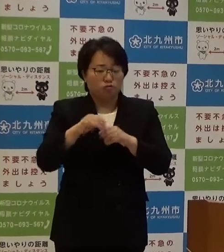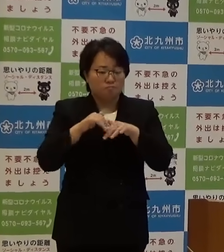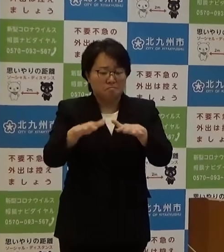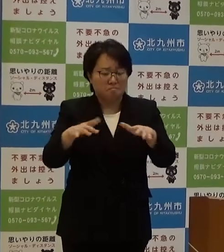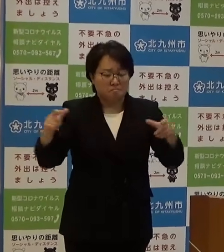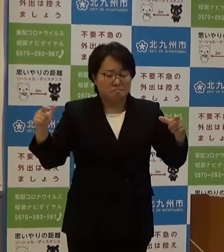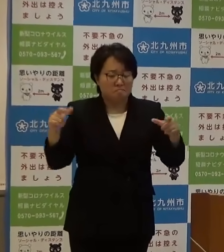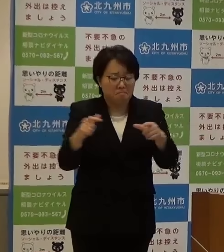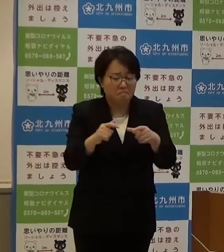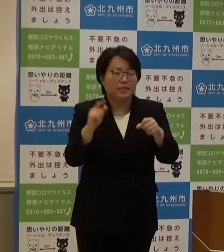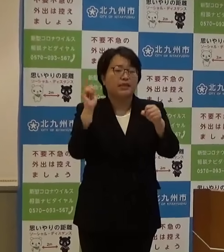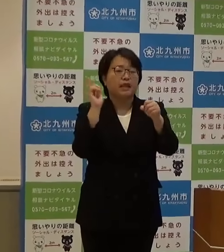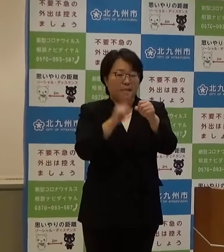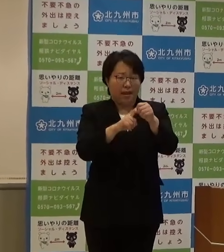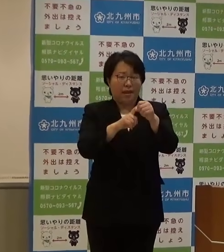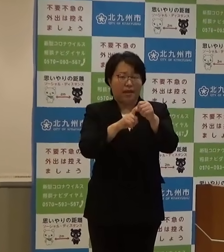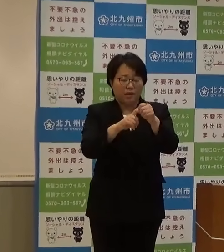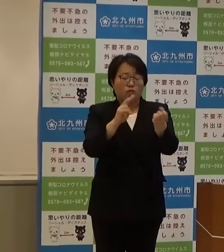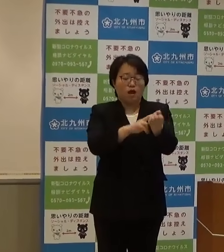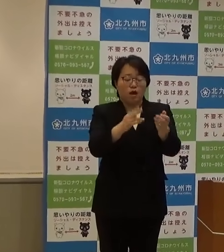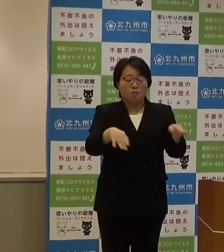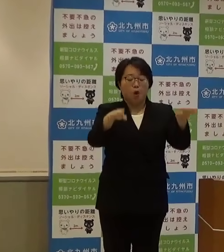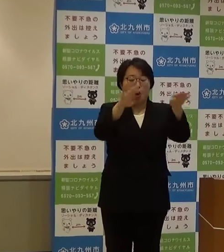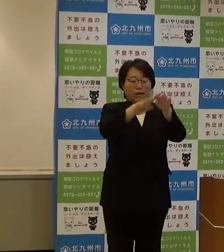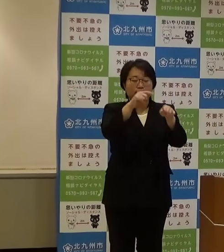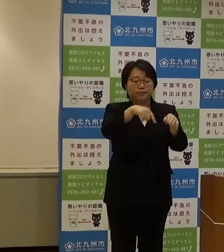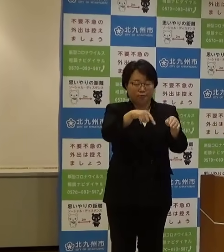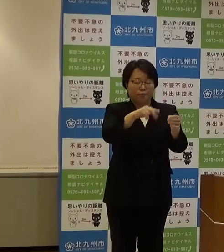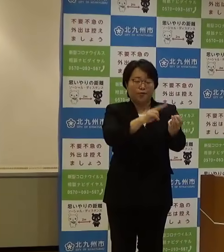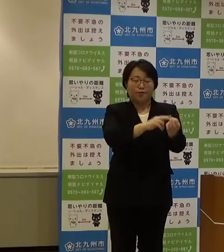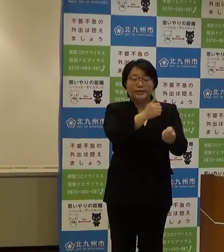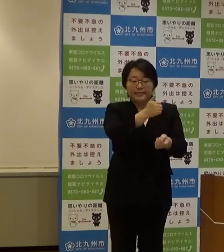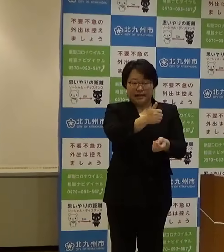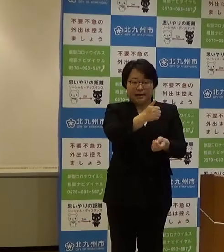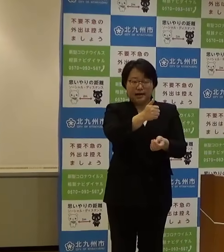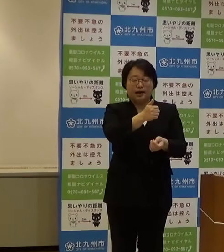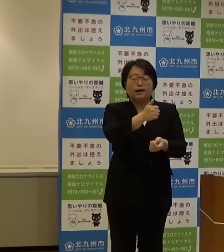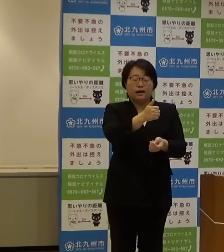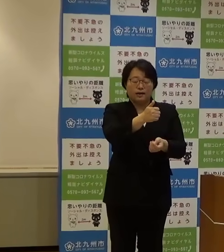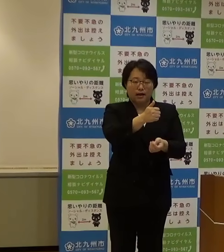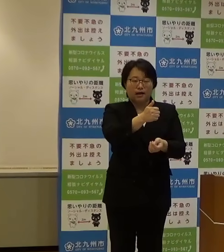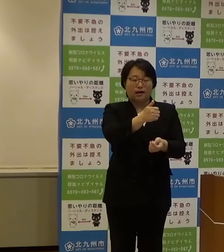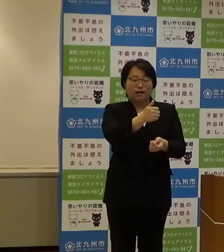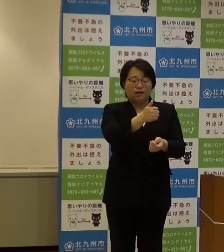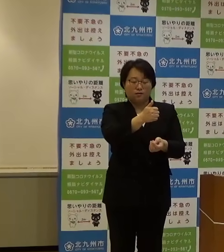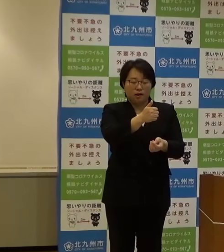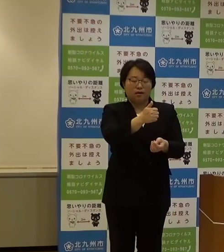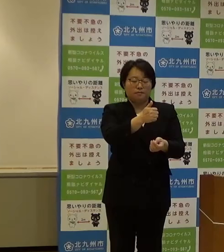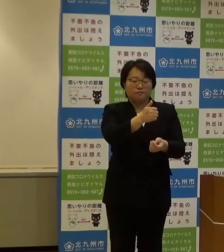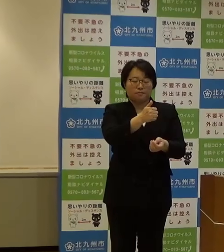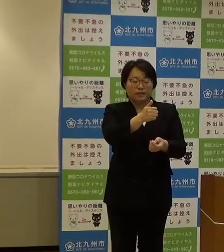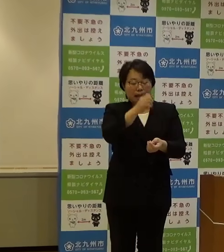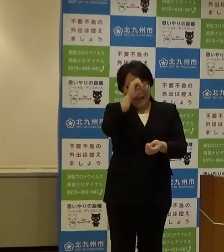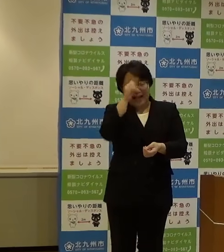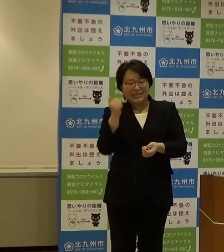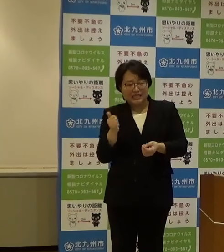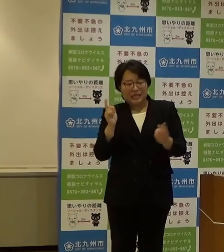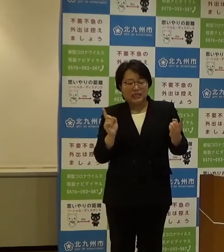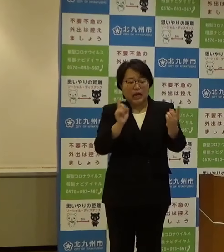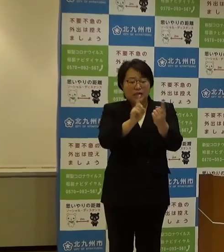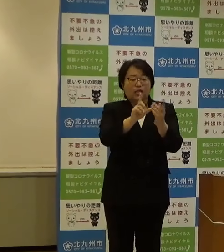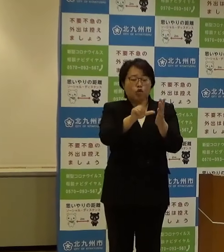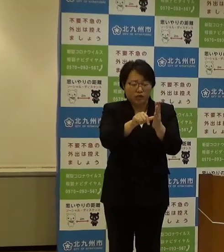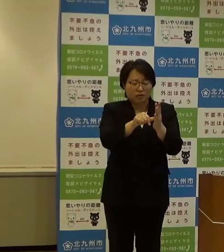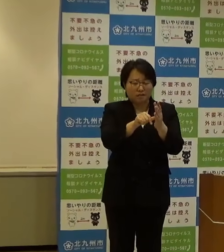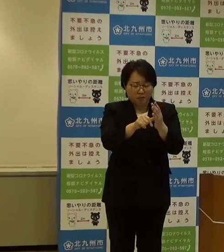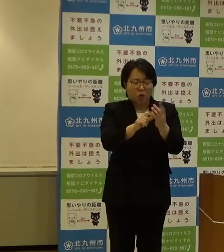り、少なくとも初見の時はですね、その方を直接診察をしてですね、表情であるとかい